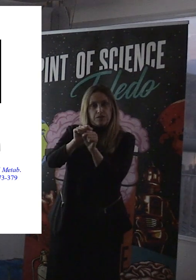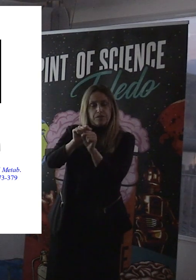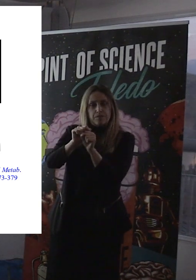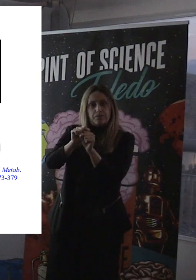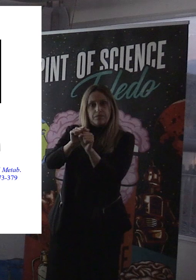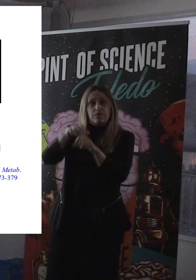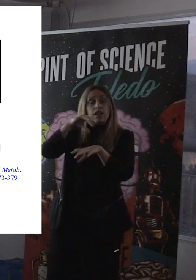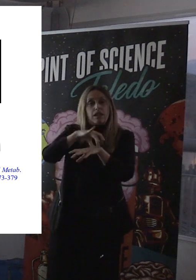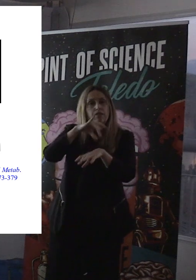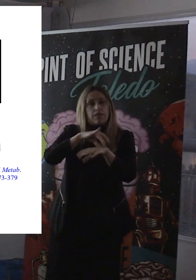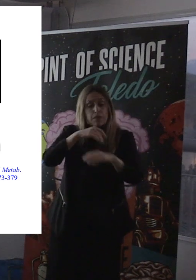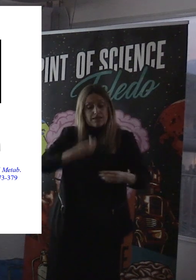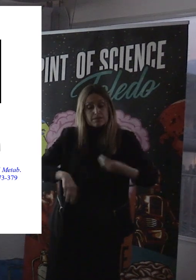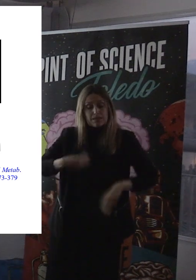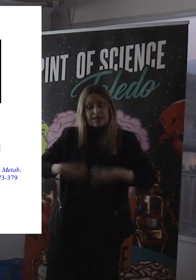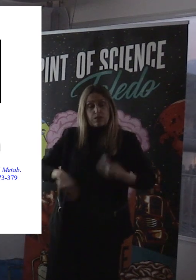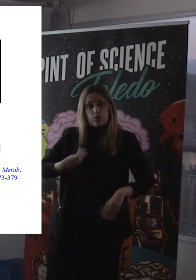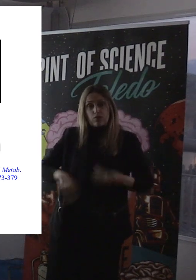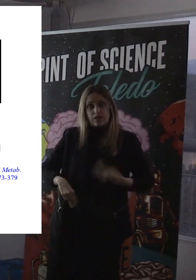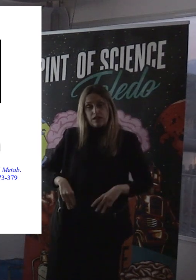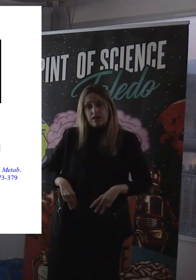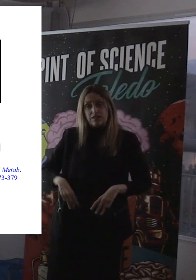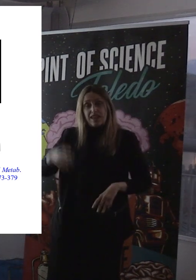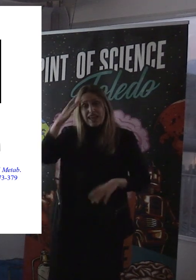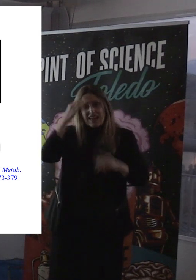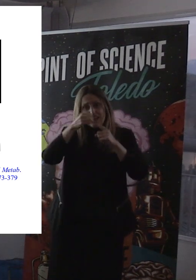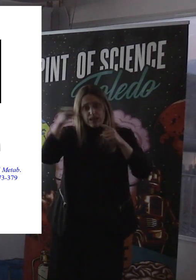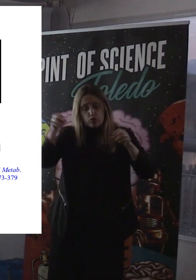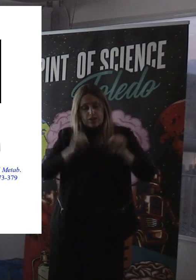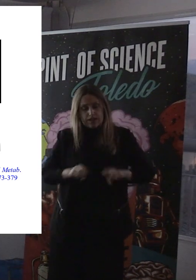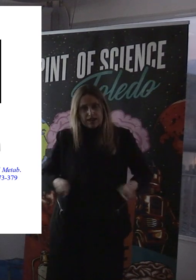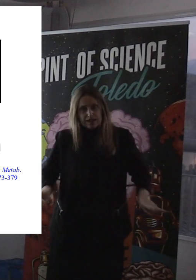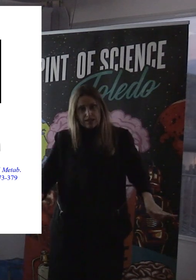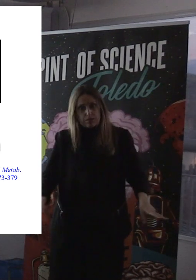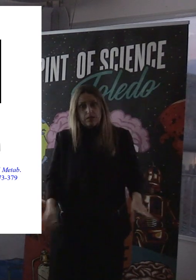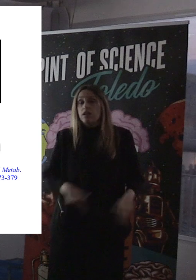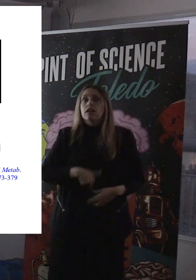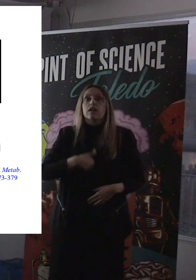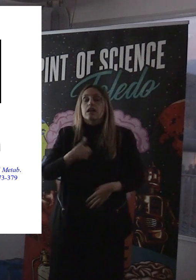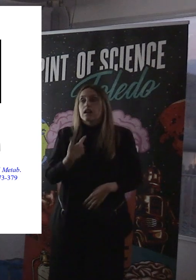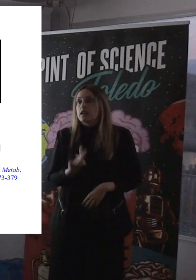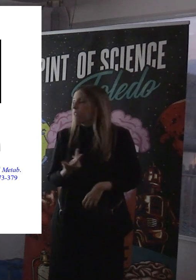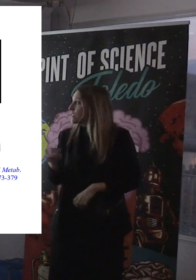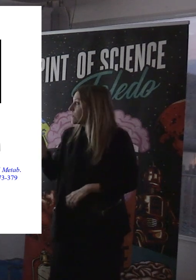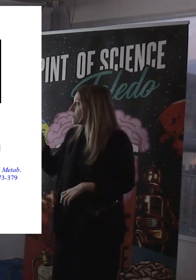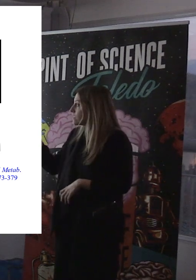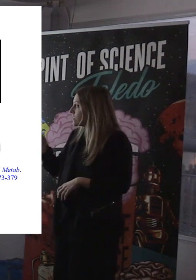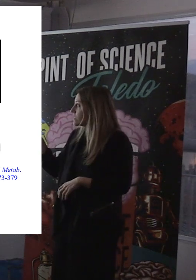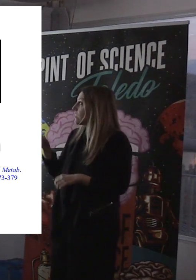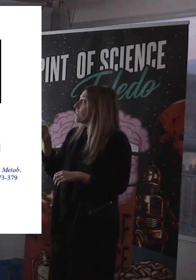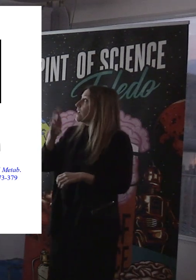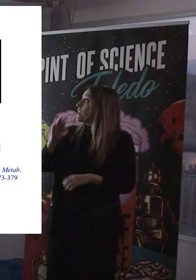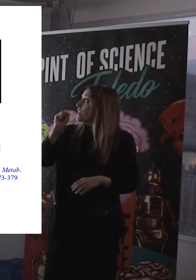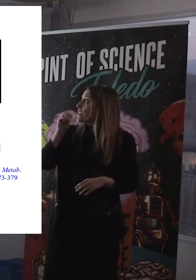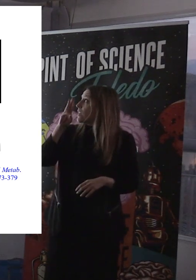de enfermedades metabólicas y neurodegenerativas. En general, rapamicina funciona bien. Es